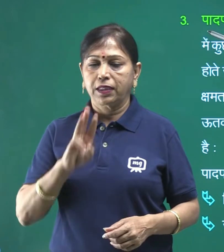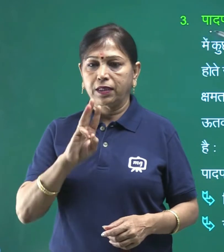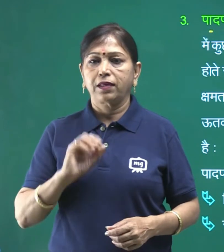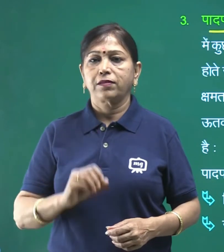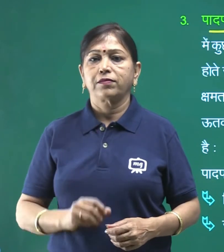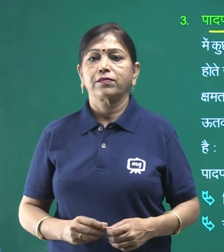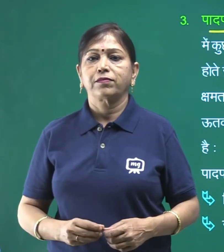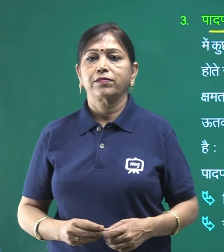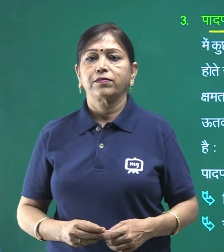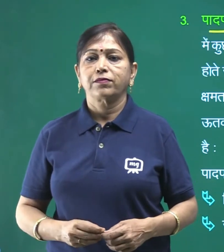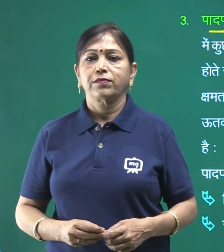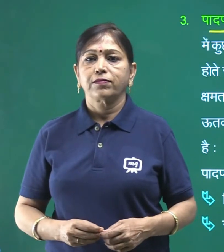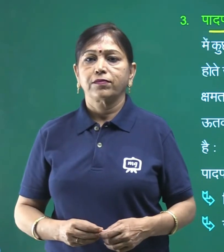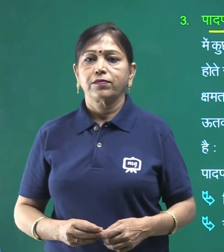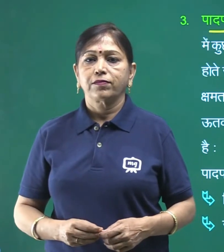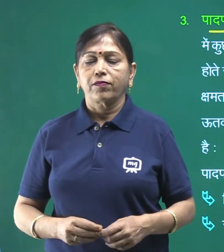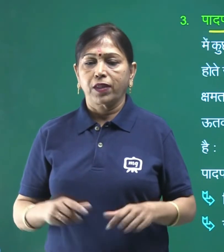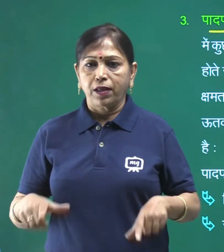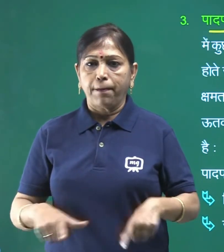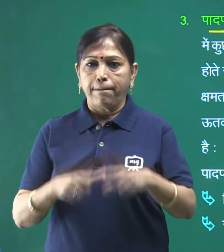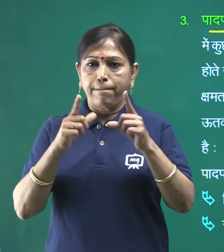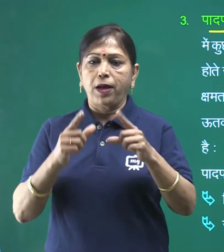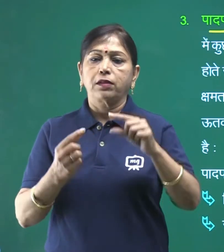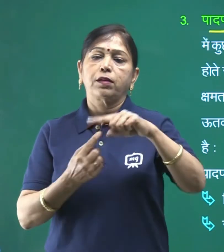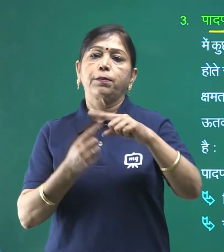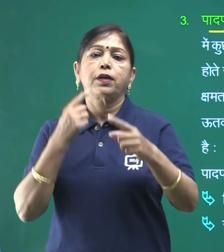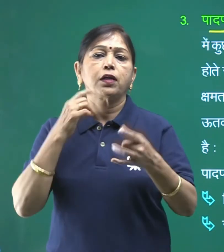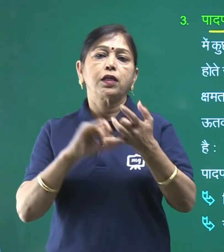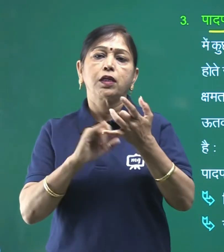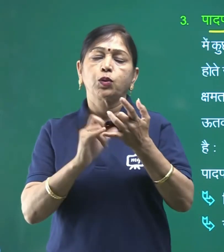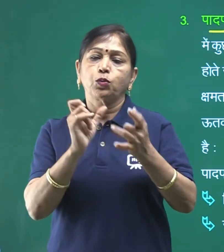3 पादप उत्तक के प्रकार।